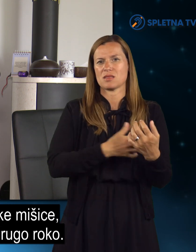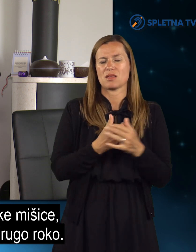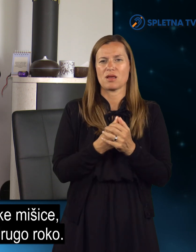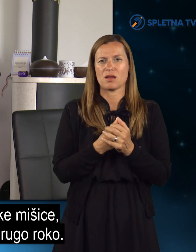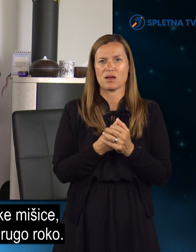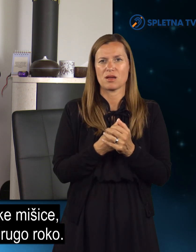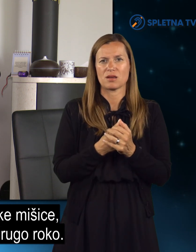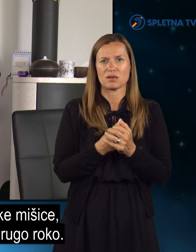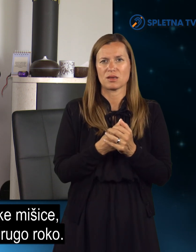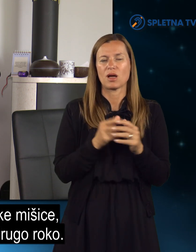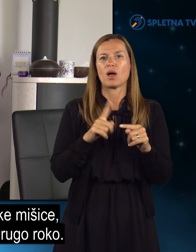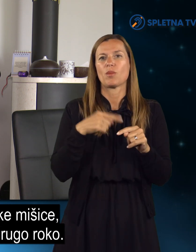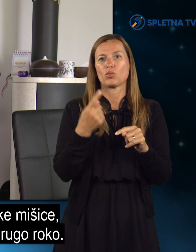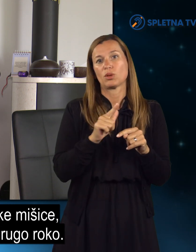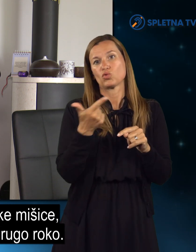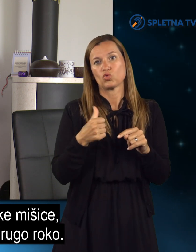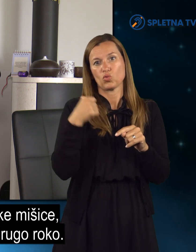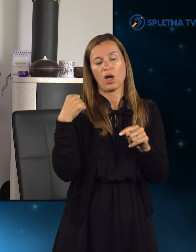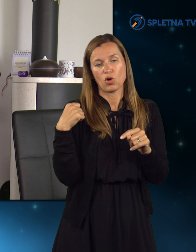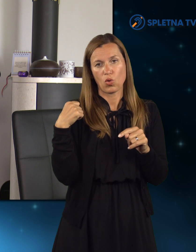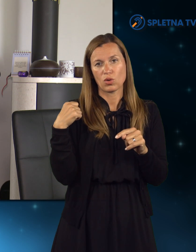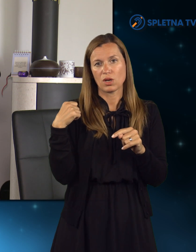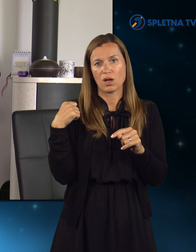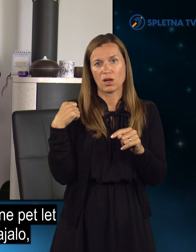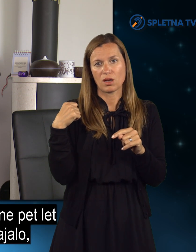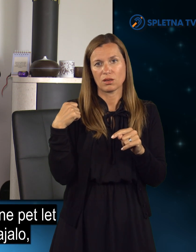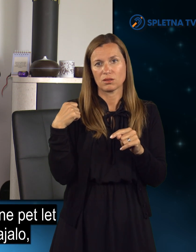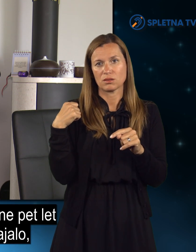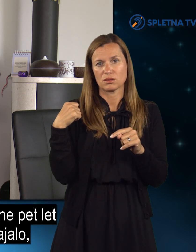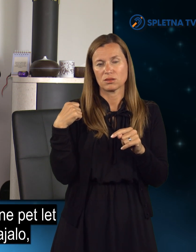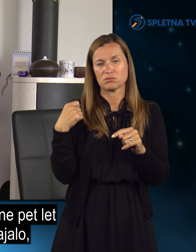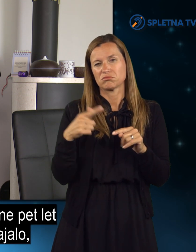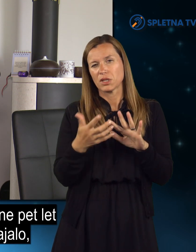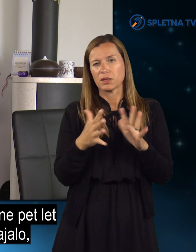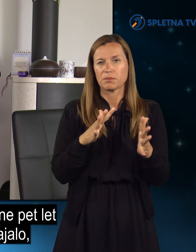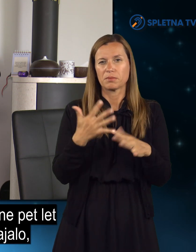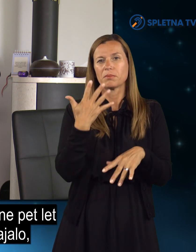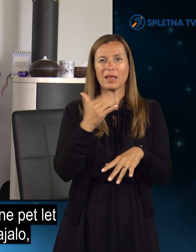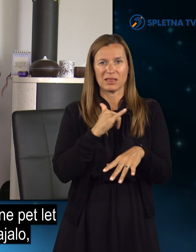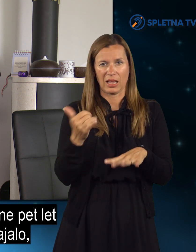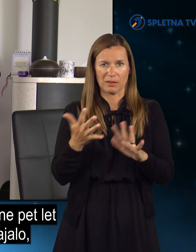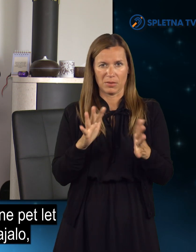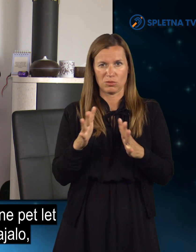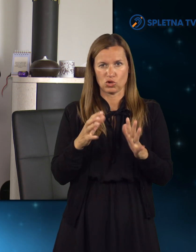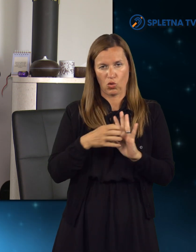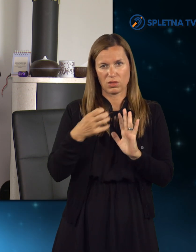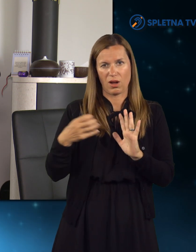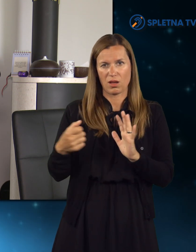mišice, pa je šlo na drugo roko, tako da je to 5 let približno